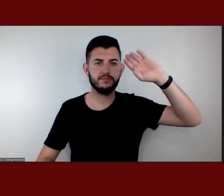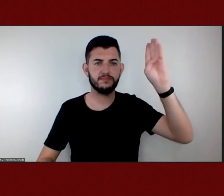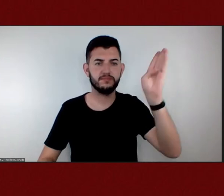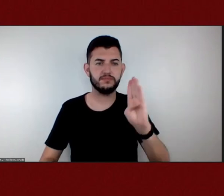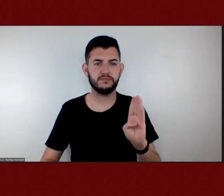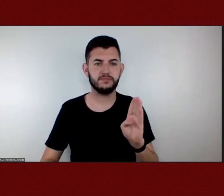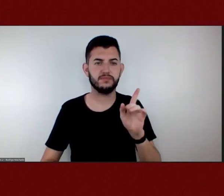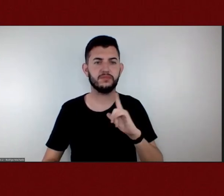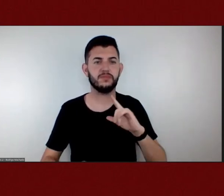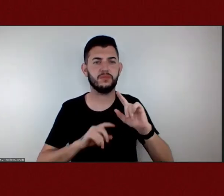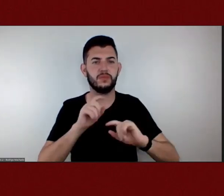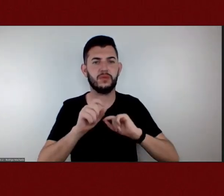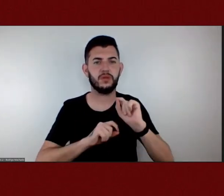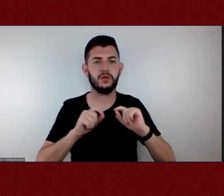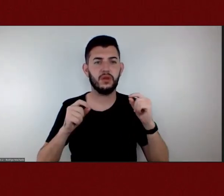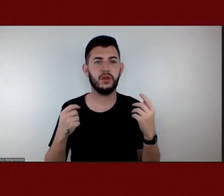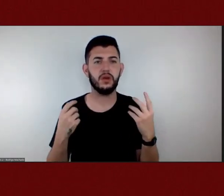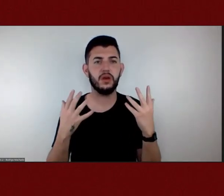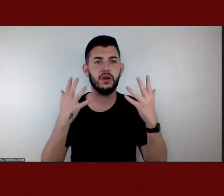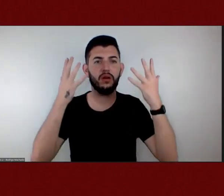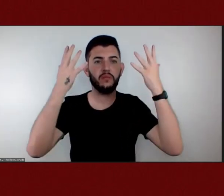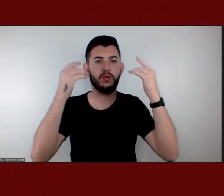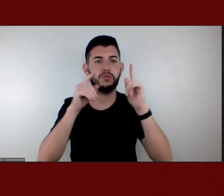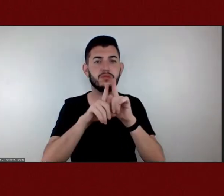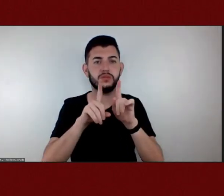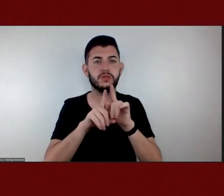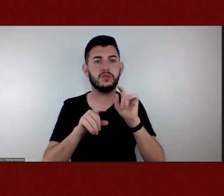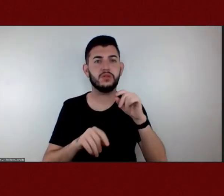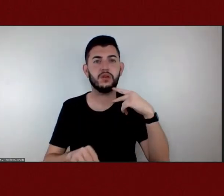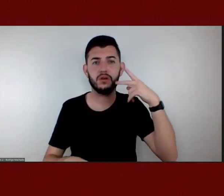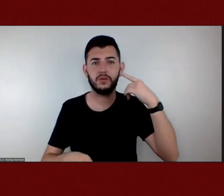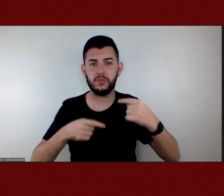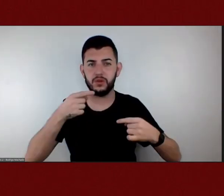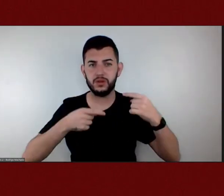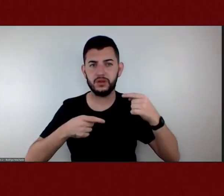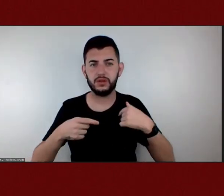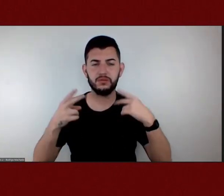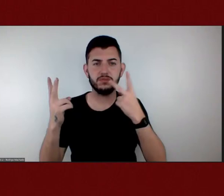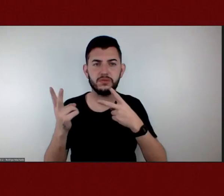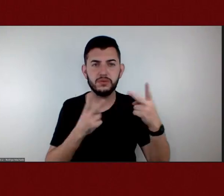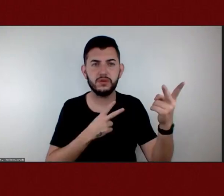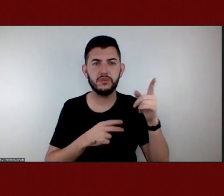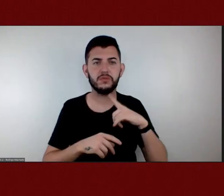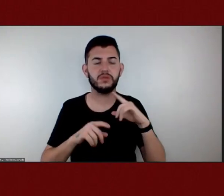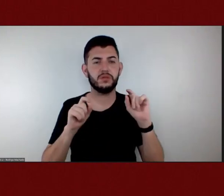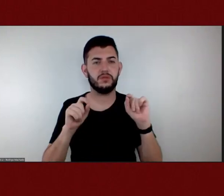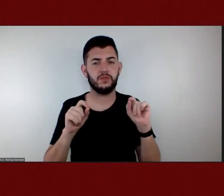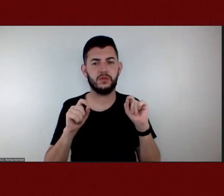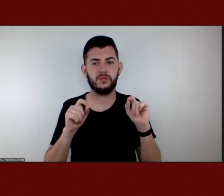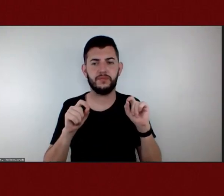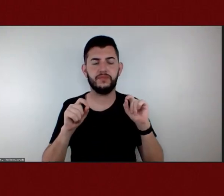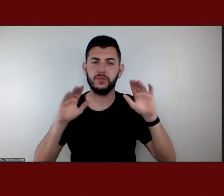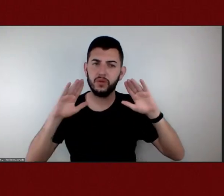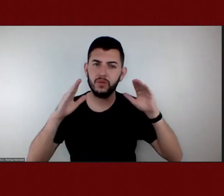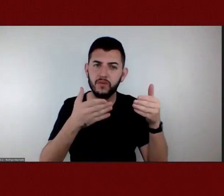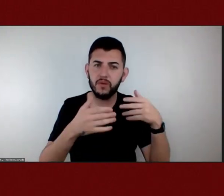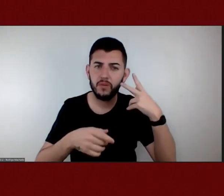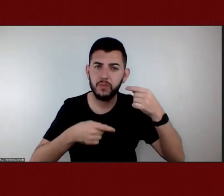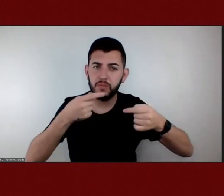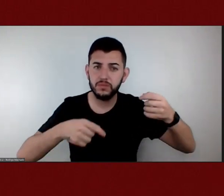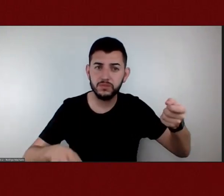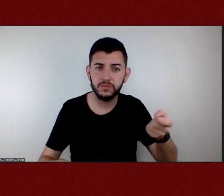e festejar a nova política. Eu sempre tive reservas em relação à nova política, porque a nova política